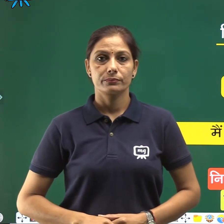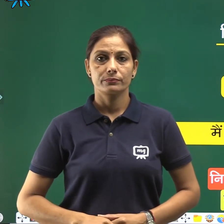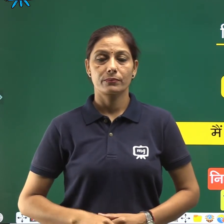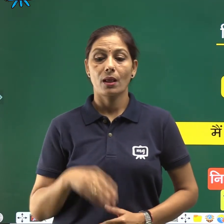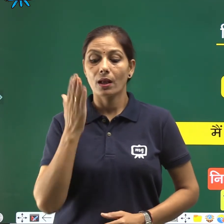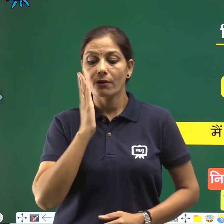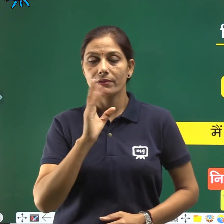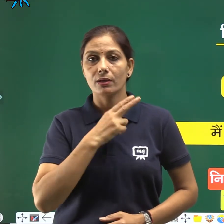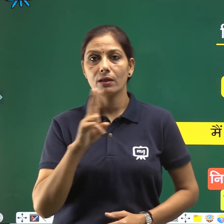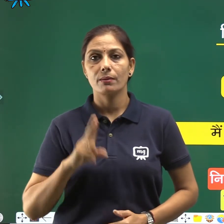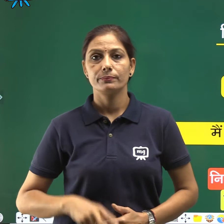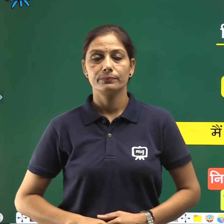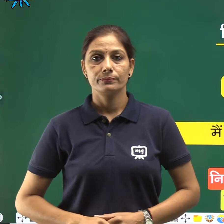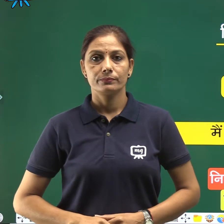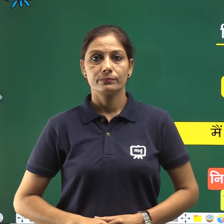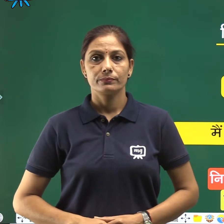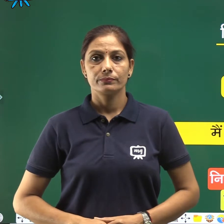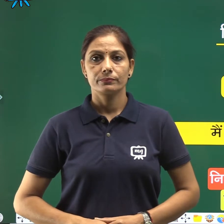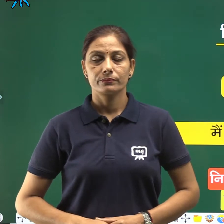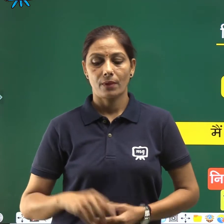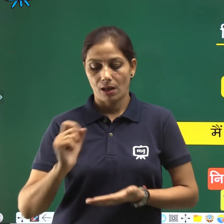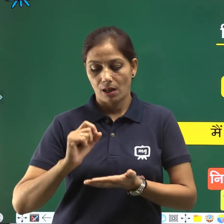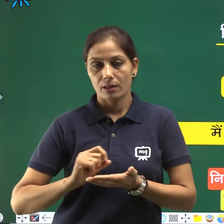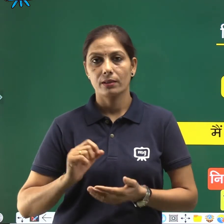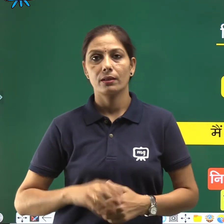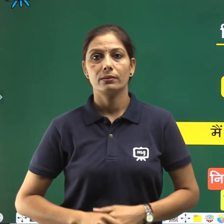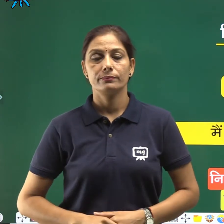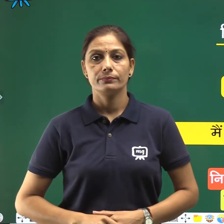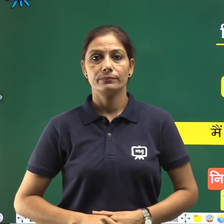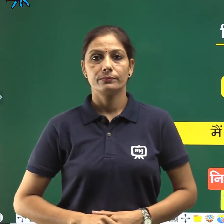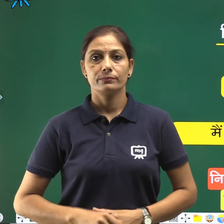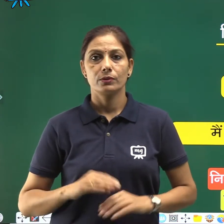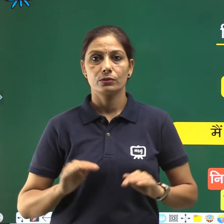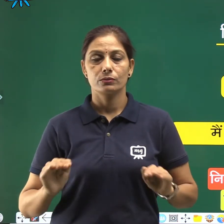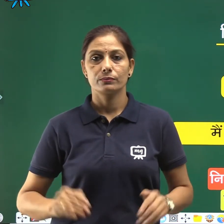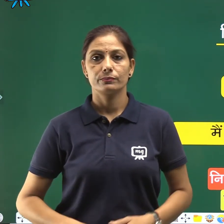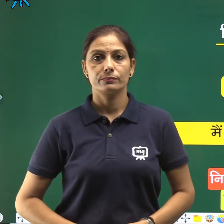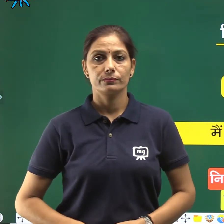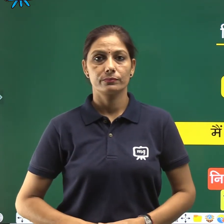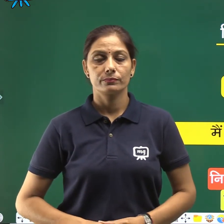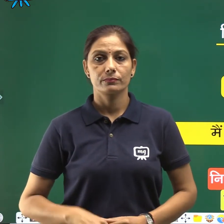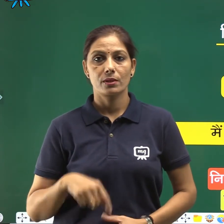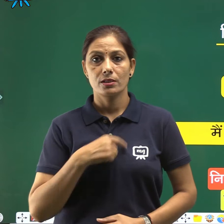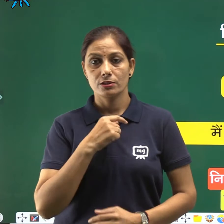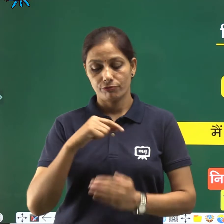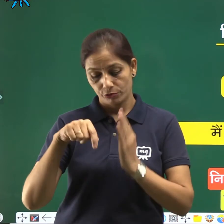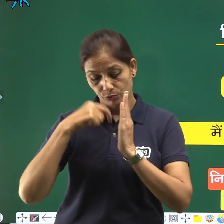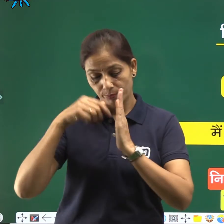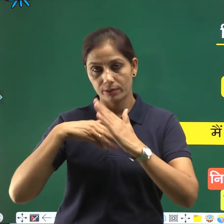हिरोशिमा नामक कविता का लेखन किया। बच्चों, इस वीडियो